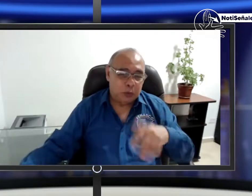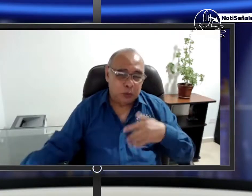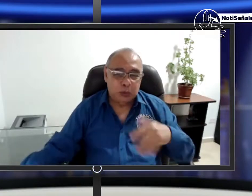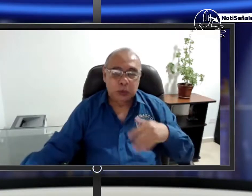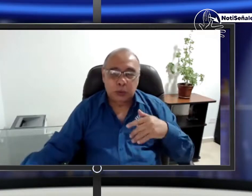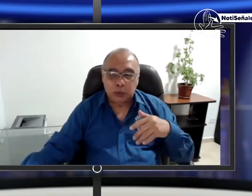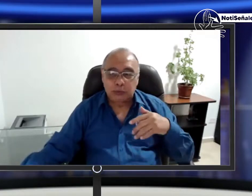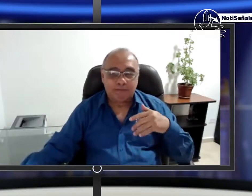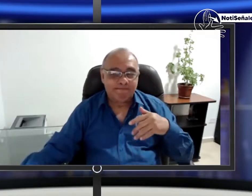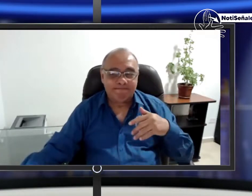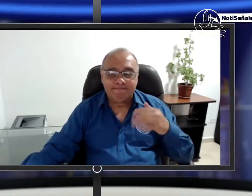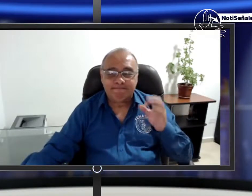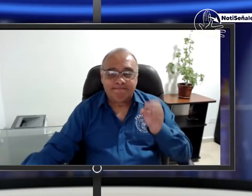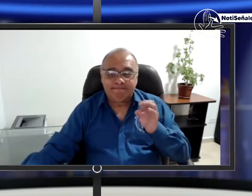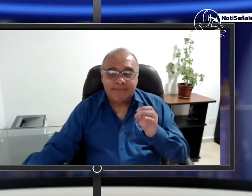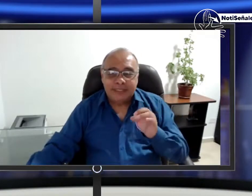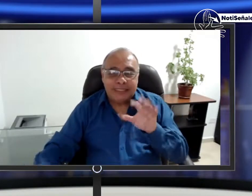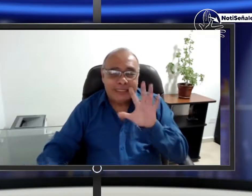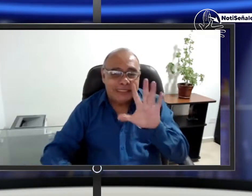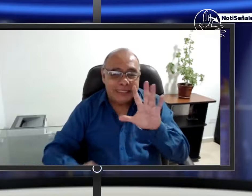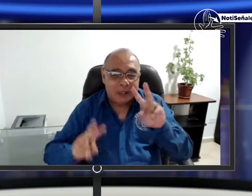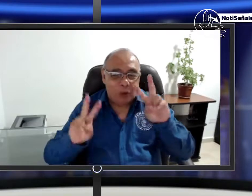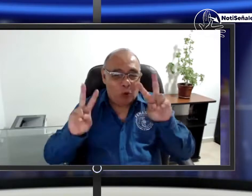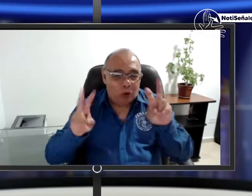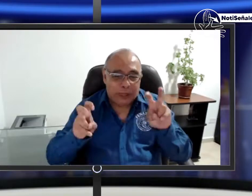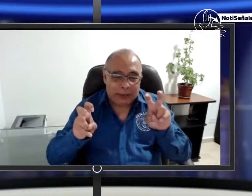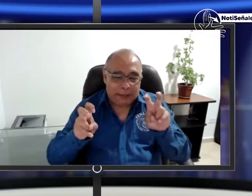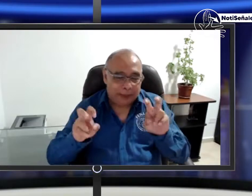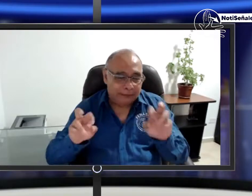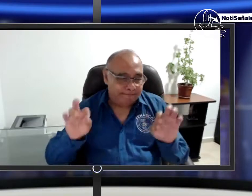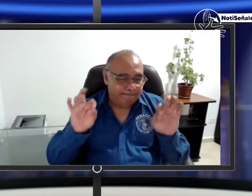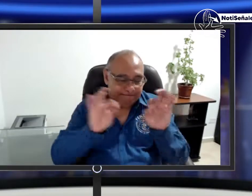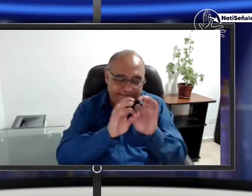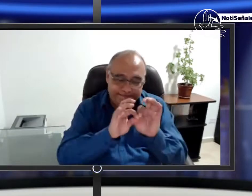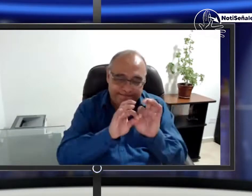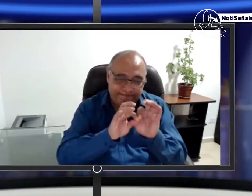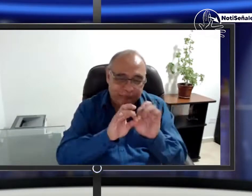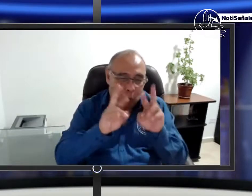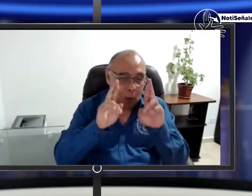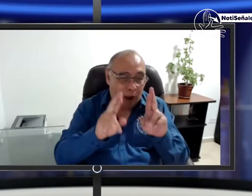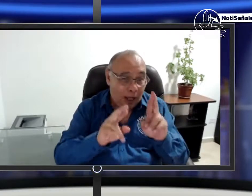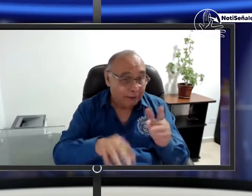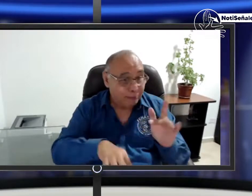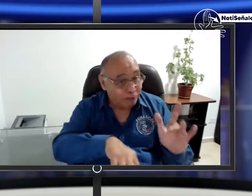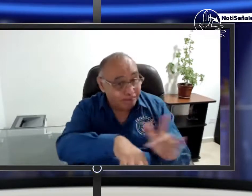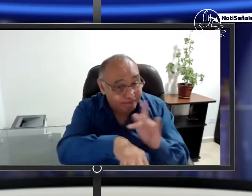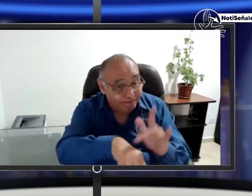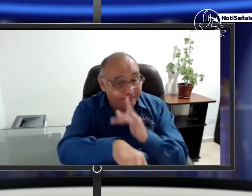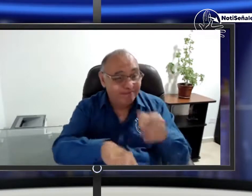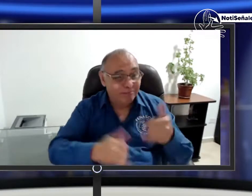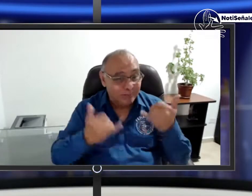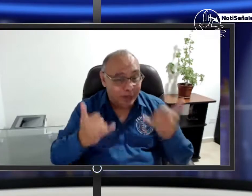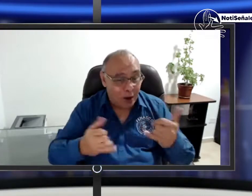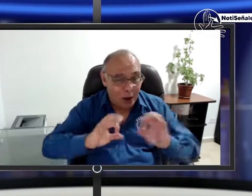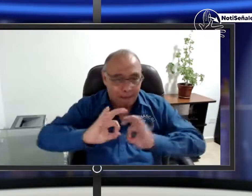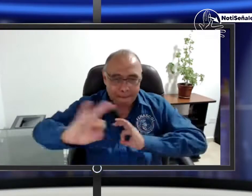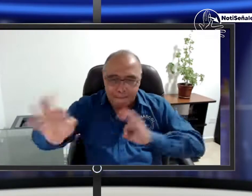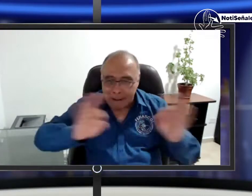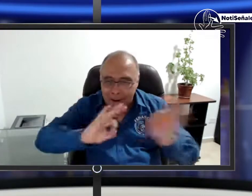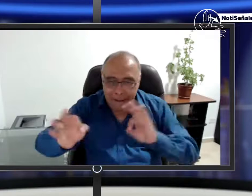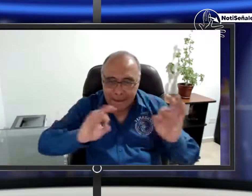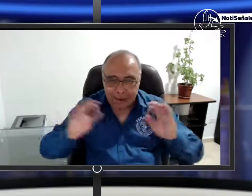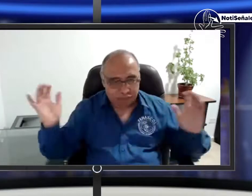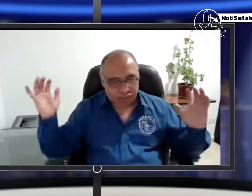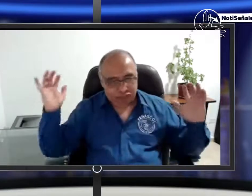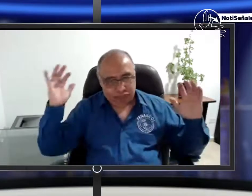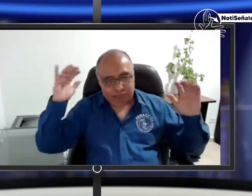los temas que vamos a abordar tiene que ver con la planeación lingüística son cinco temas imperdibles y